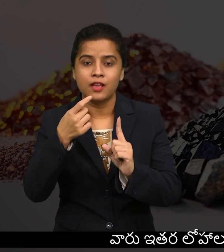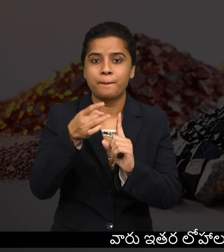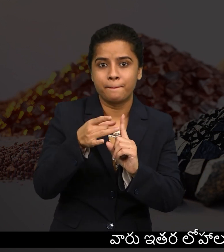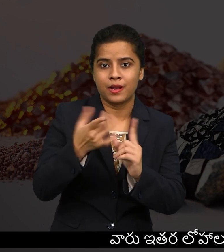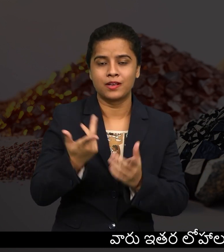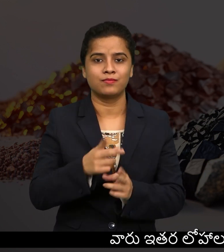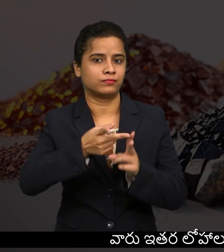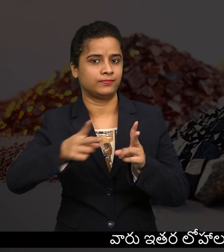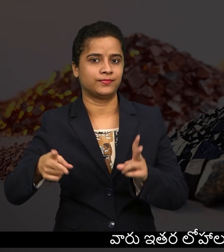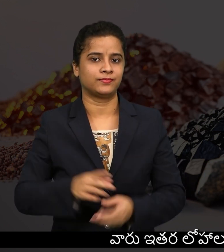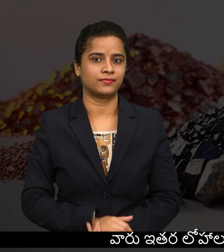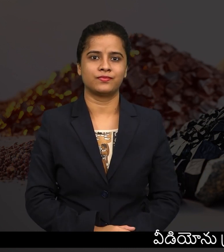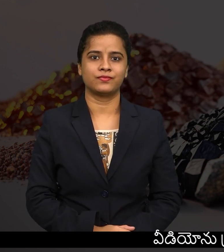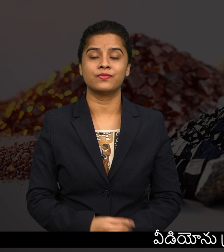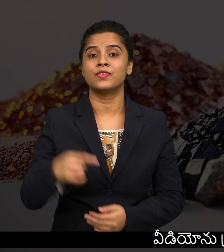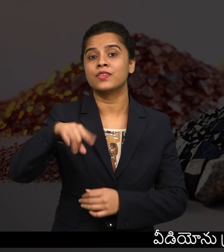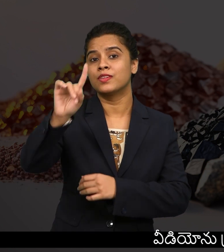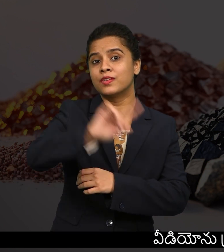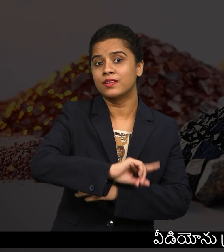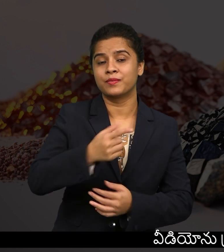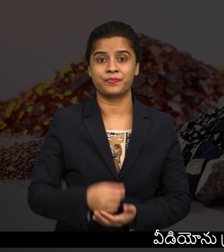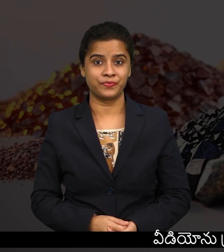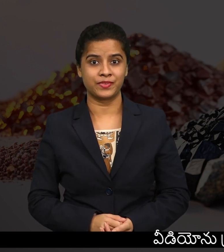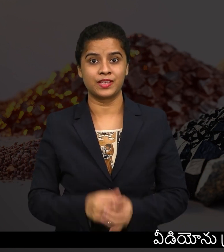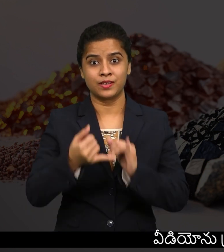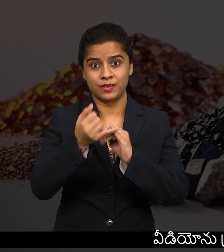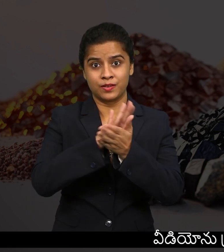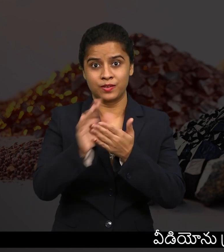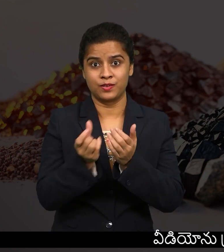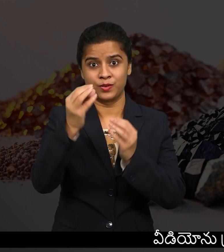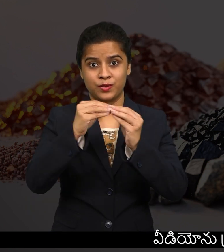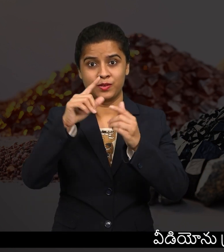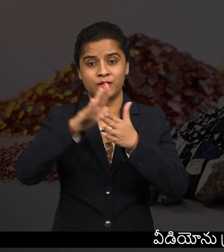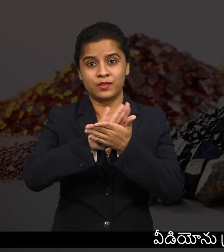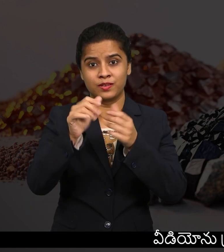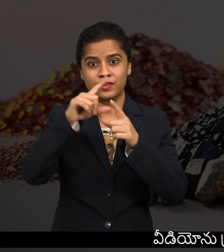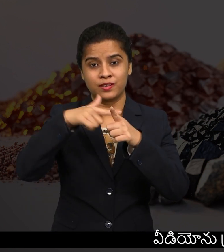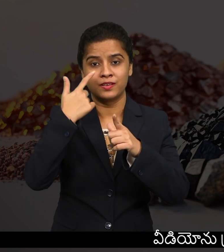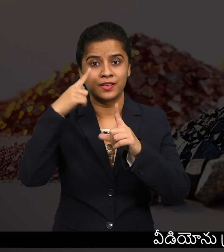స్పందిస్తాయి మొదలైనవి. వీడియోను ప్రారంభిద్దాం. నేను బిందుని.